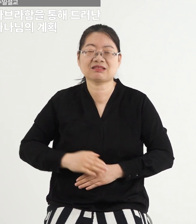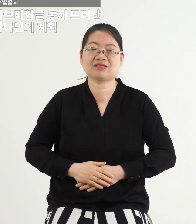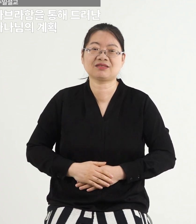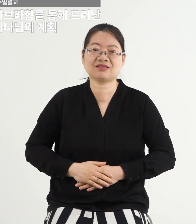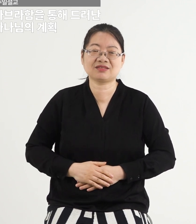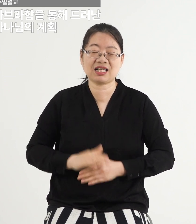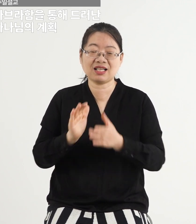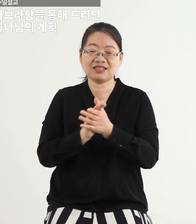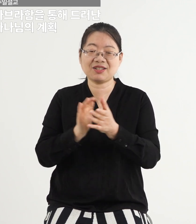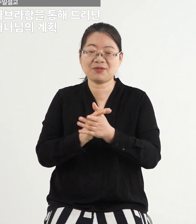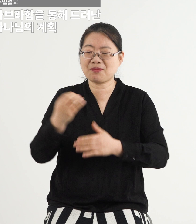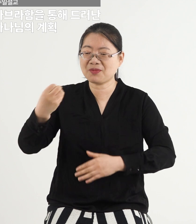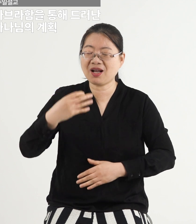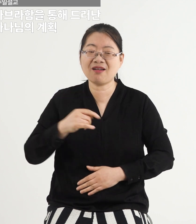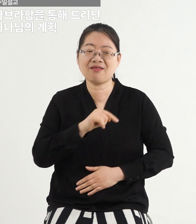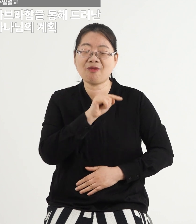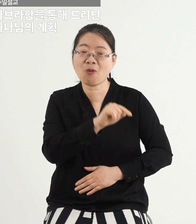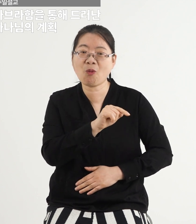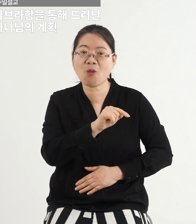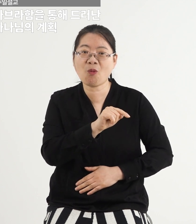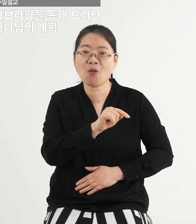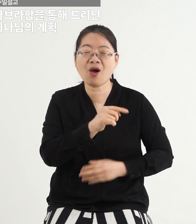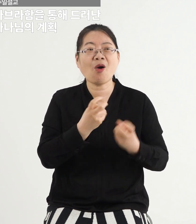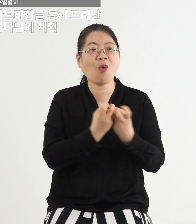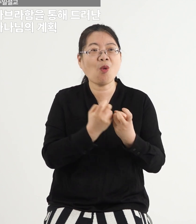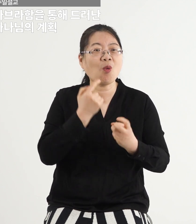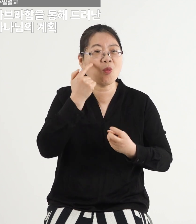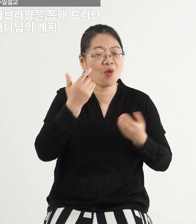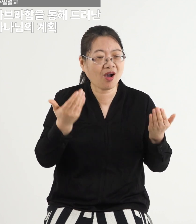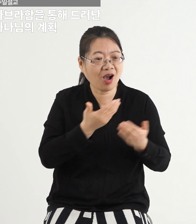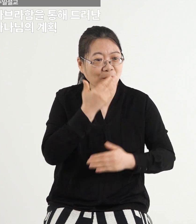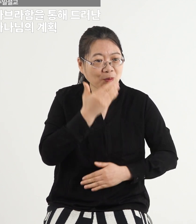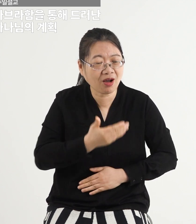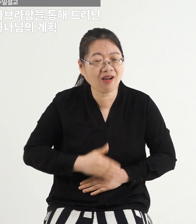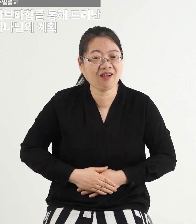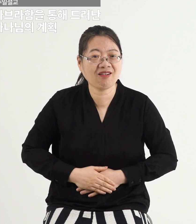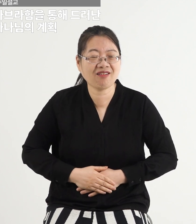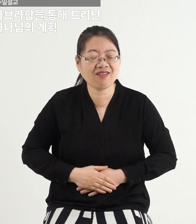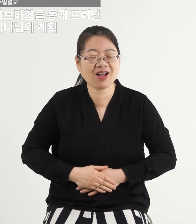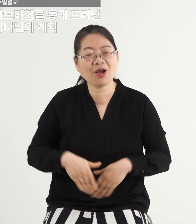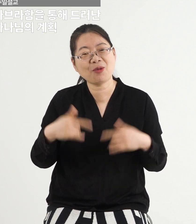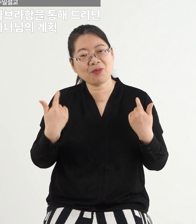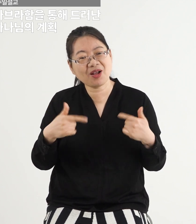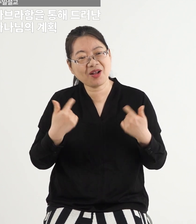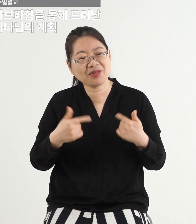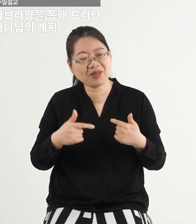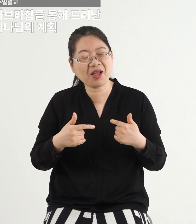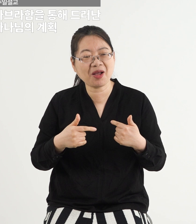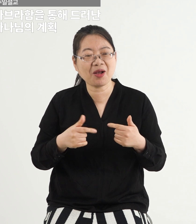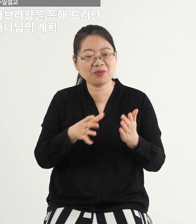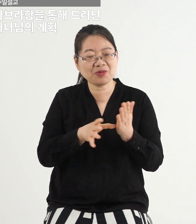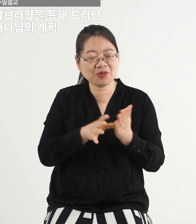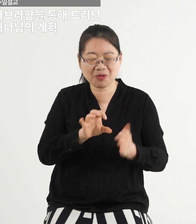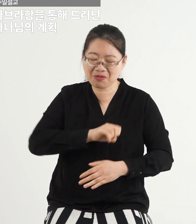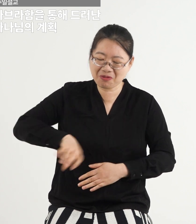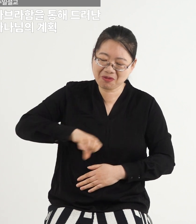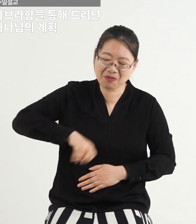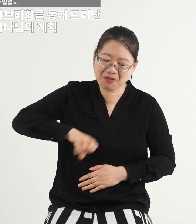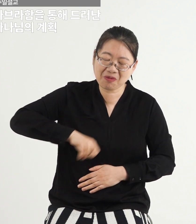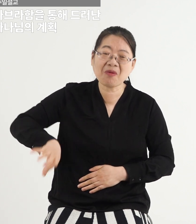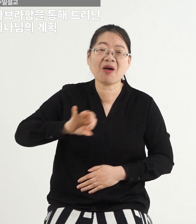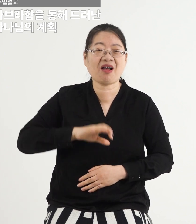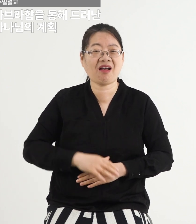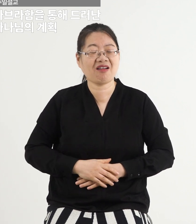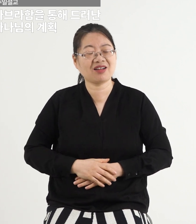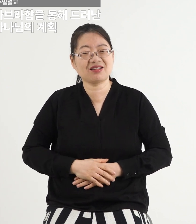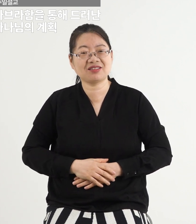왜 친구들이 그래요? 아니, 너는 어떻게 목회를 하냐 그래가지고 맨날 질질 흘리고 잊어먹고 다니고 흘리고